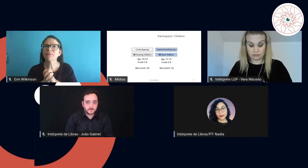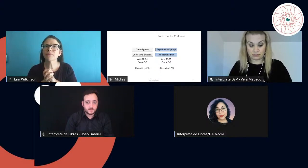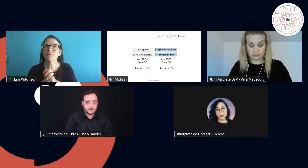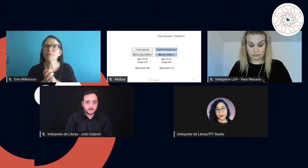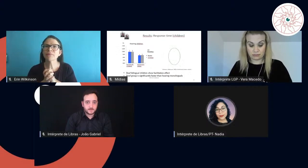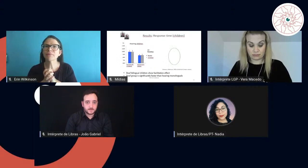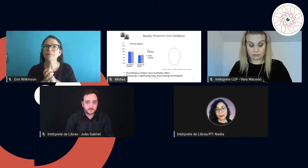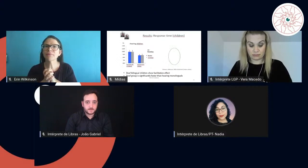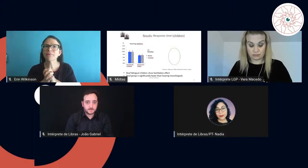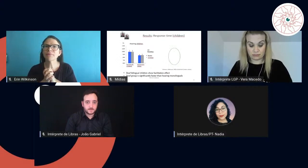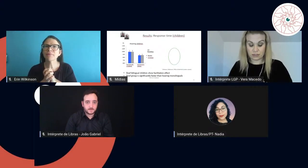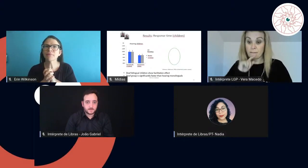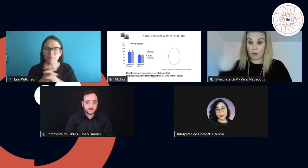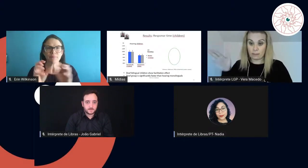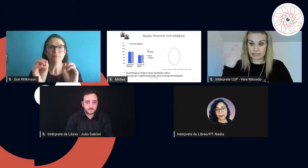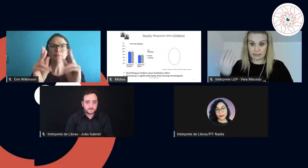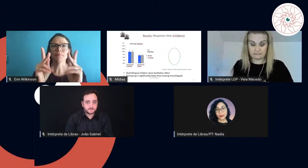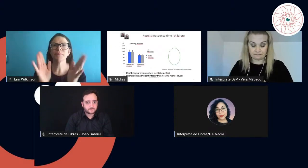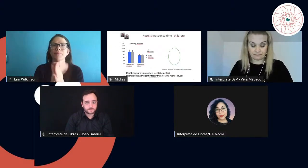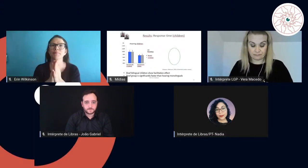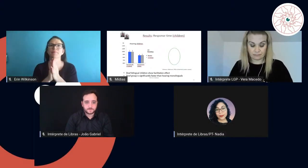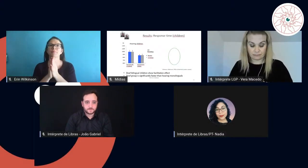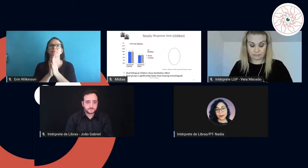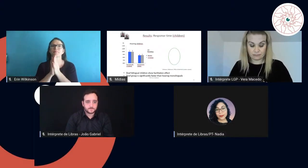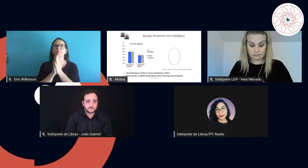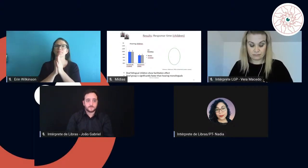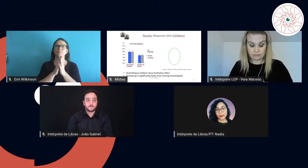passar. Pode passar, por favor.